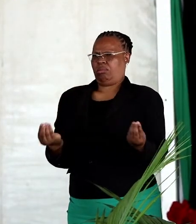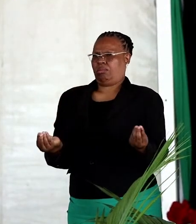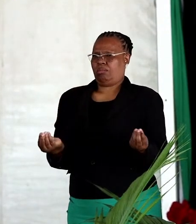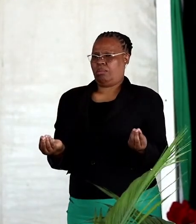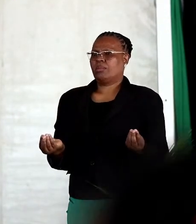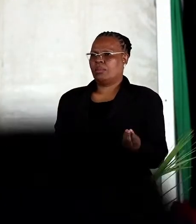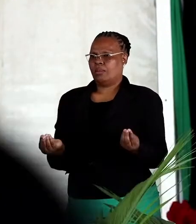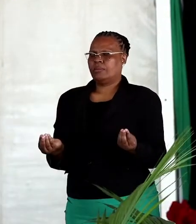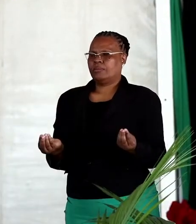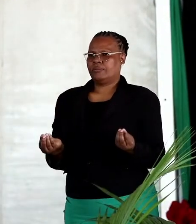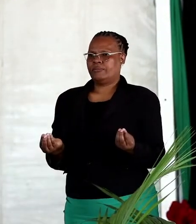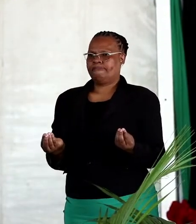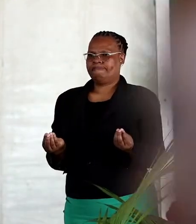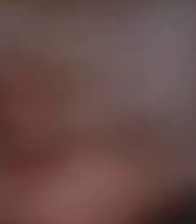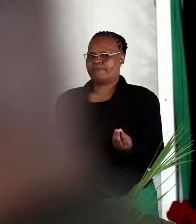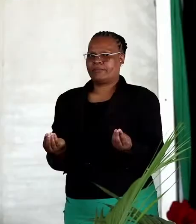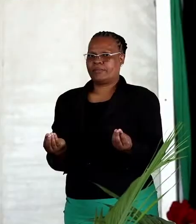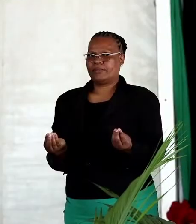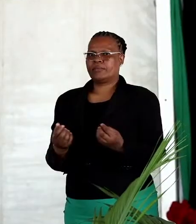Endiqiniseke ba